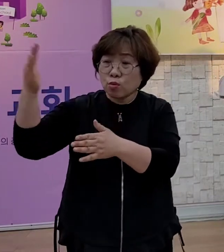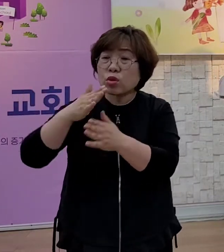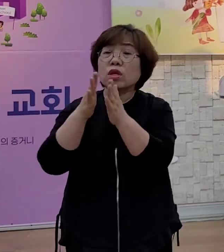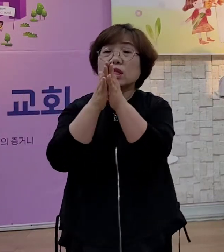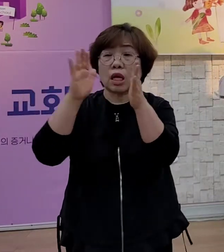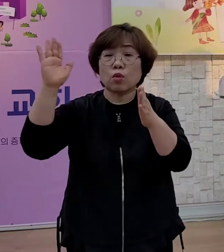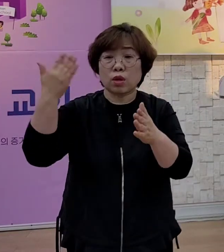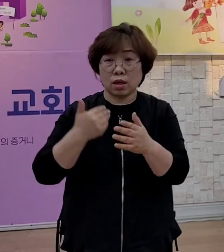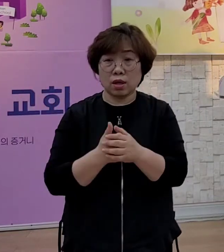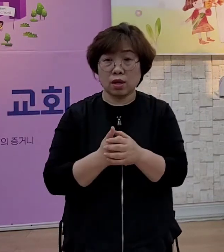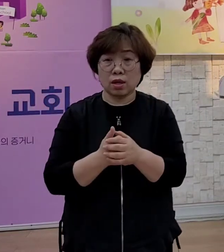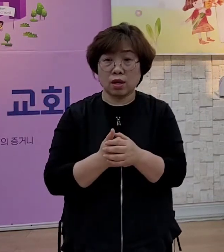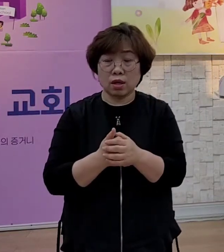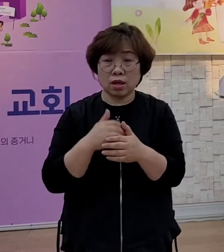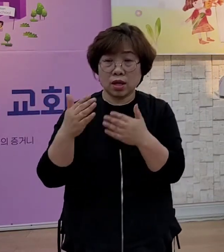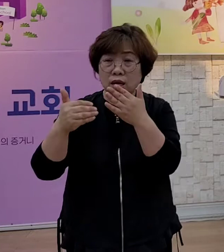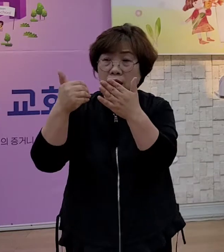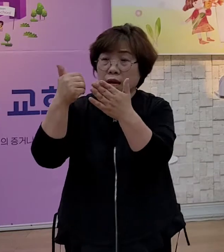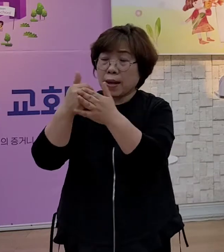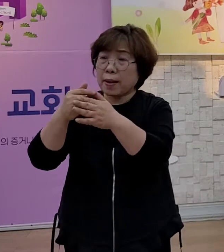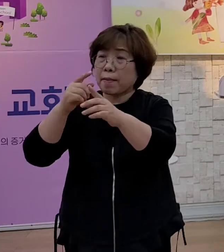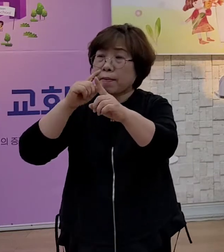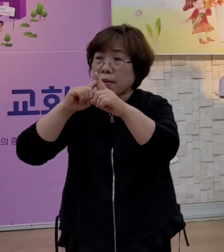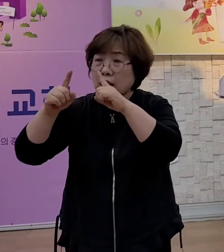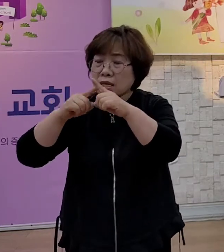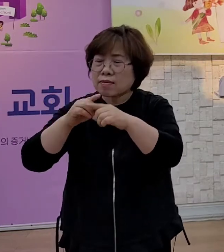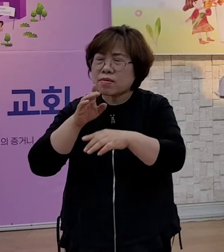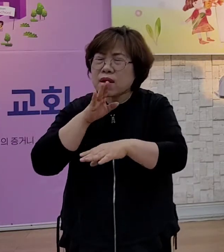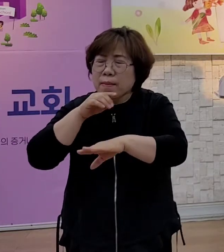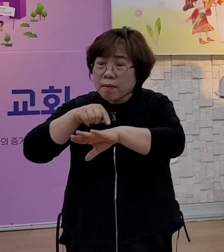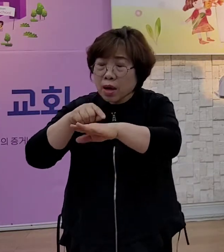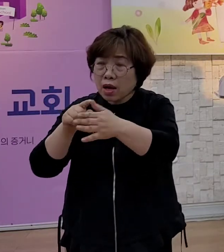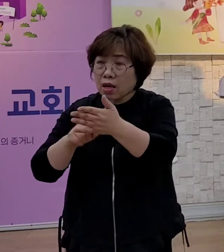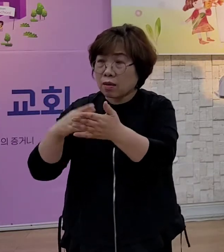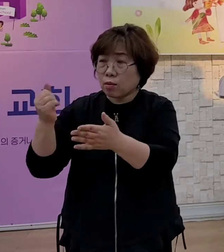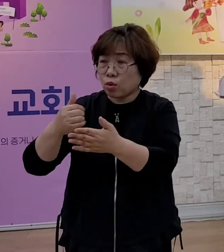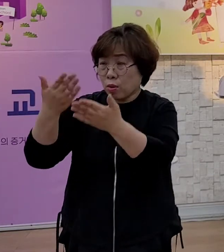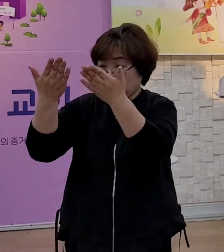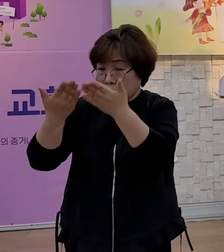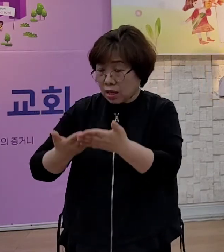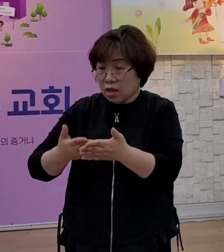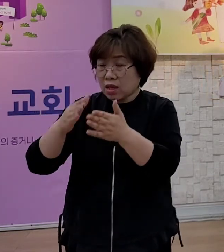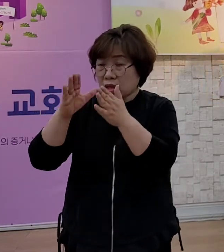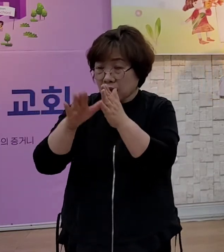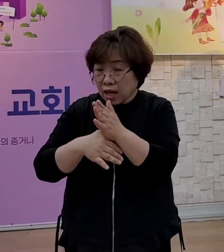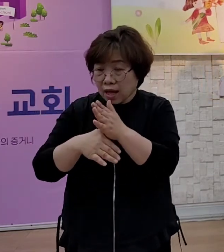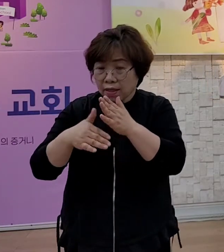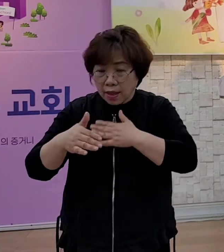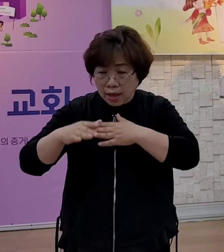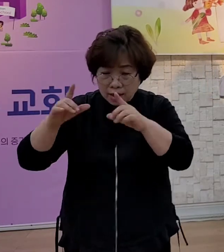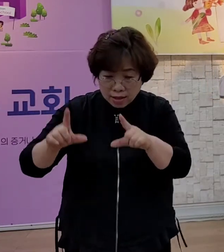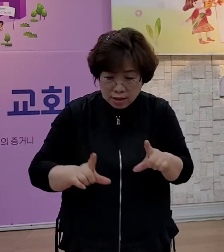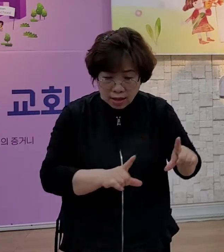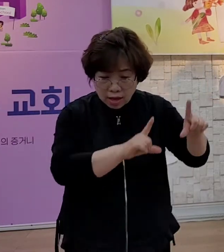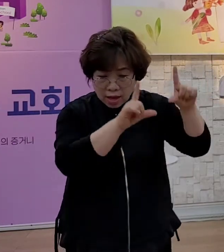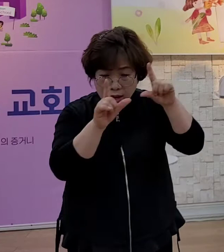그래서 이 하나님의 말씀을 진심으로 받는 것에부터 우리의 삶의